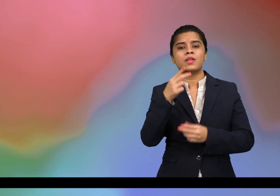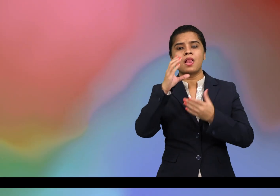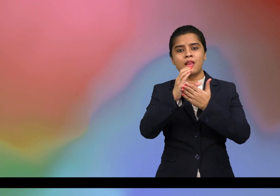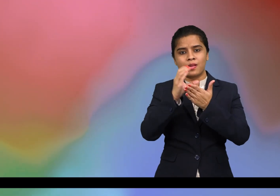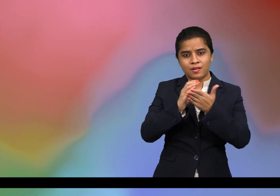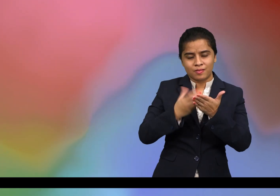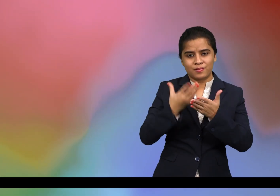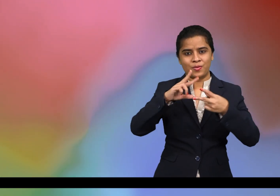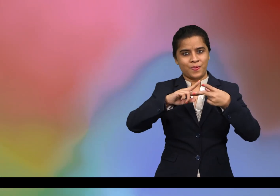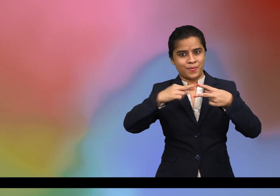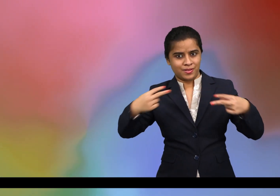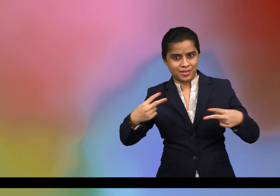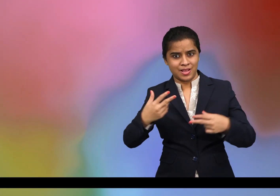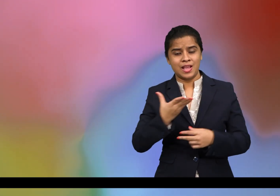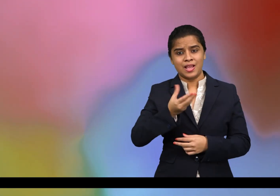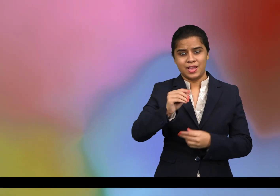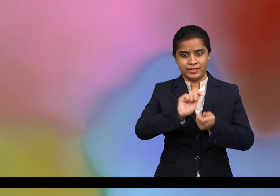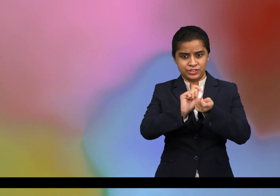விதிகளின் மிக முக்கியமான மற்றும்